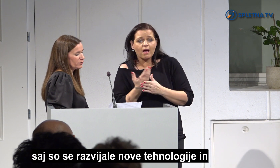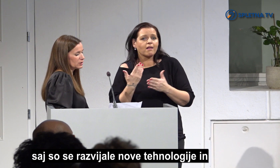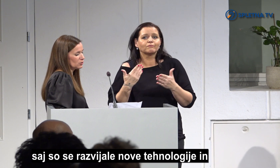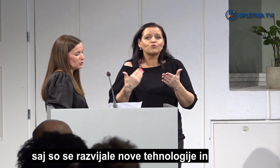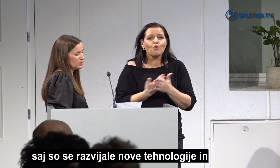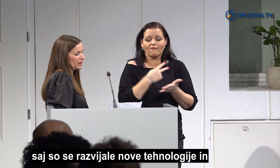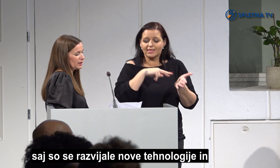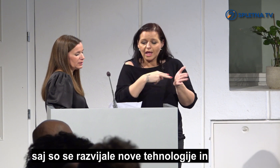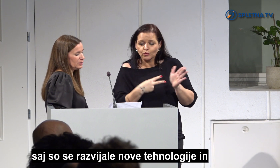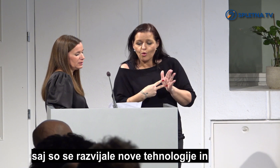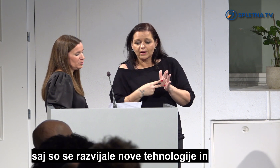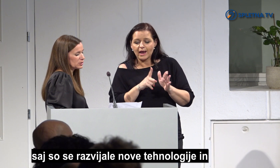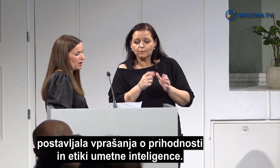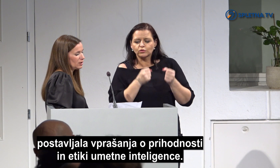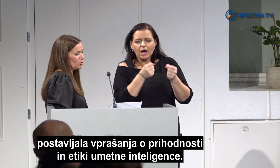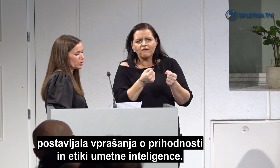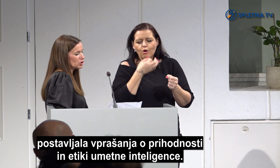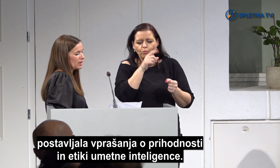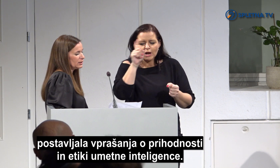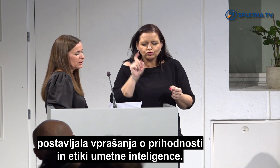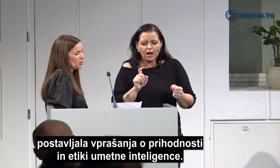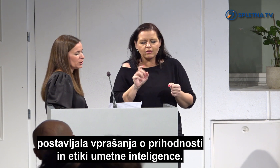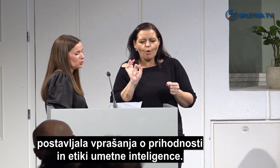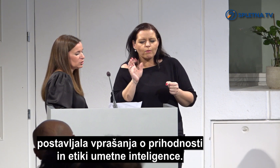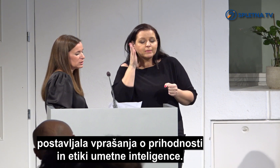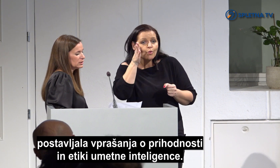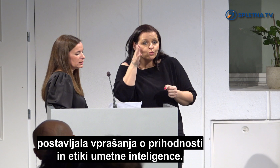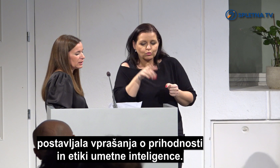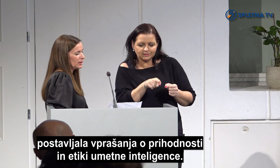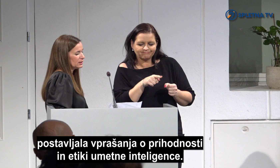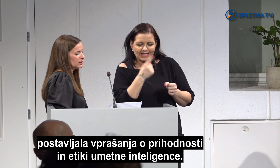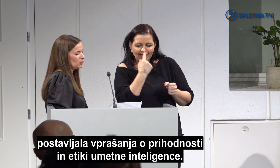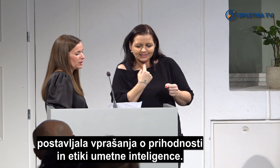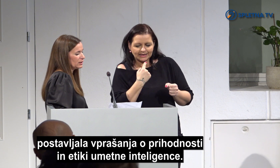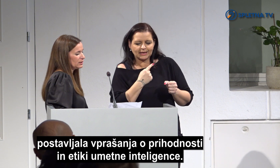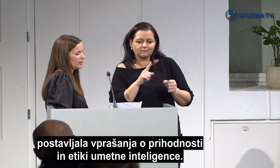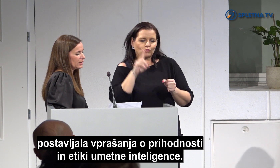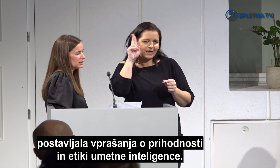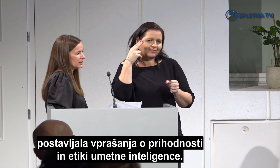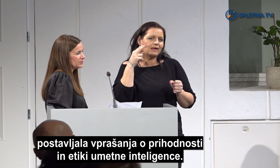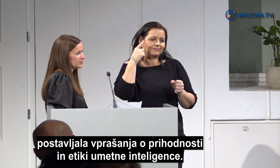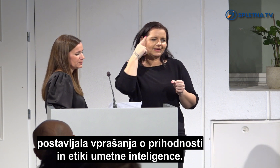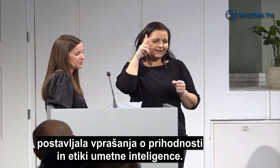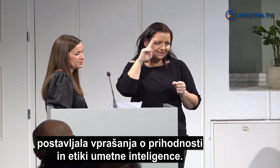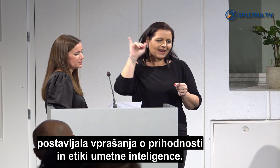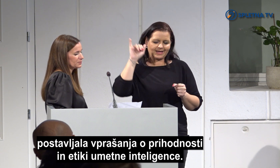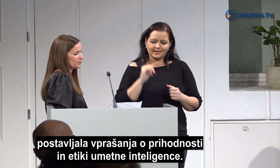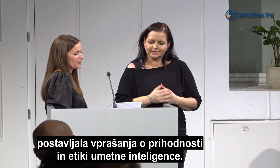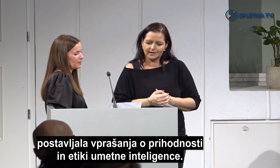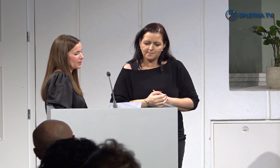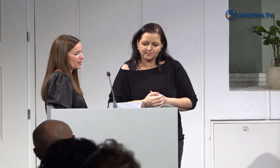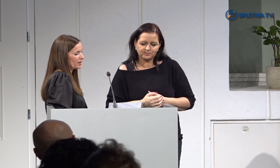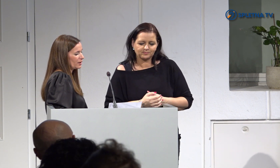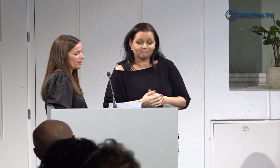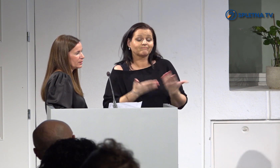razvijale nove tehnologije in postavljala vprašanja o prihodnosti ter etiki umetne inteligence.